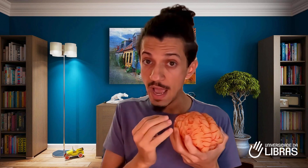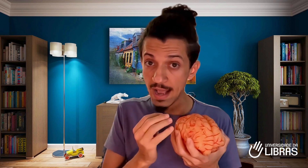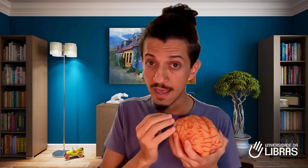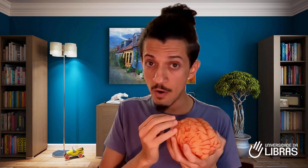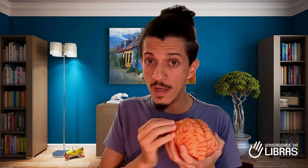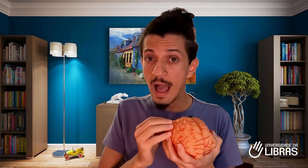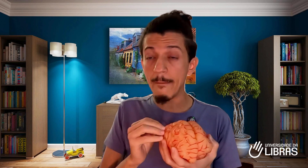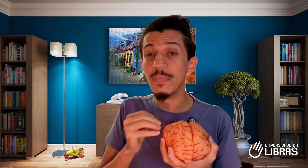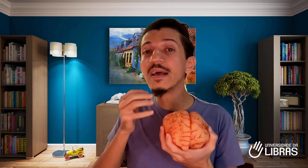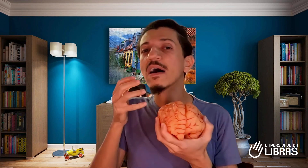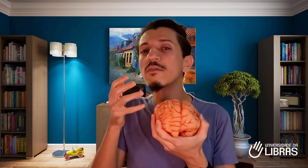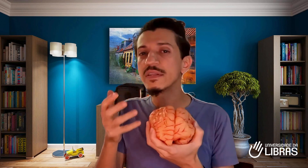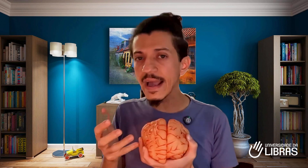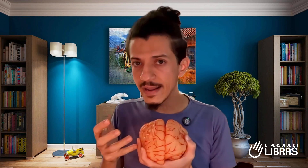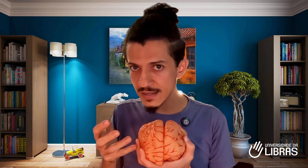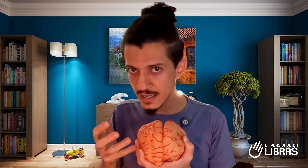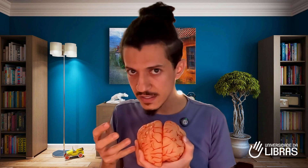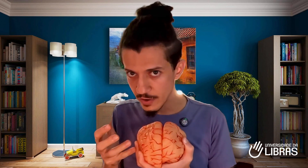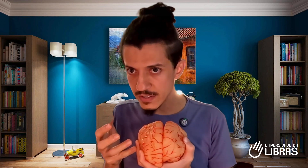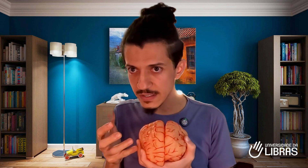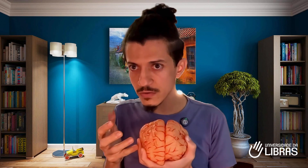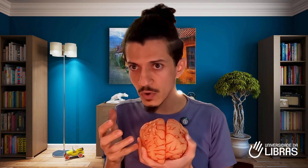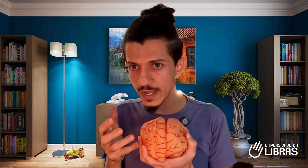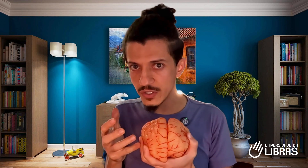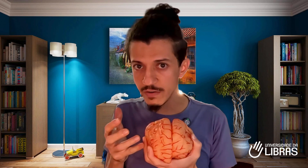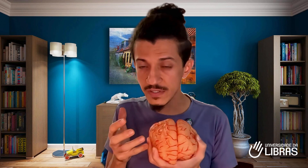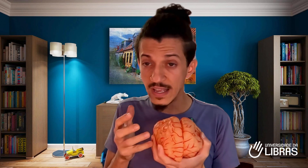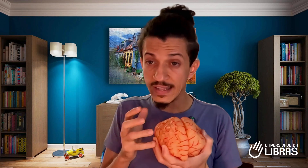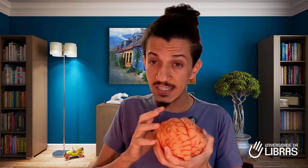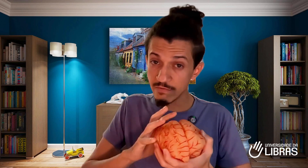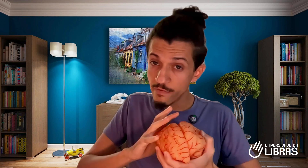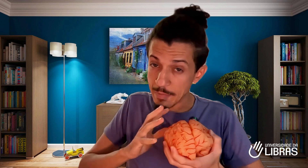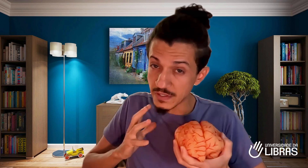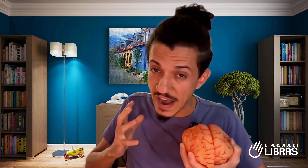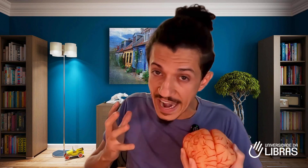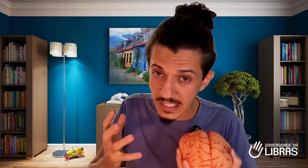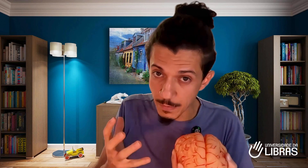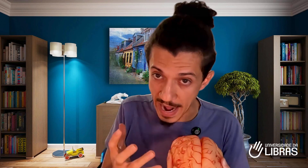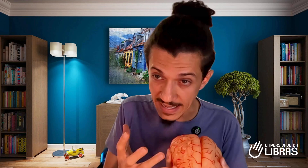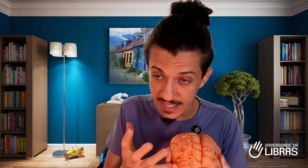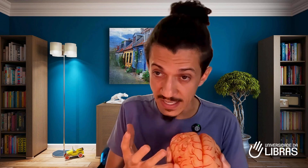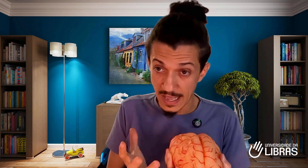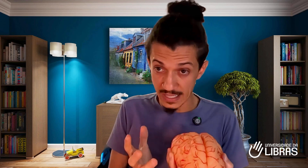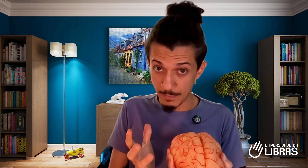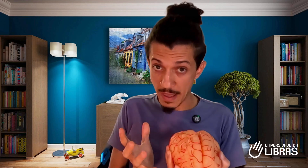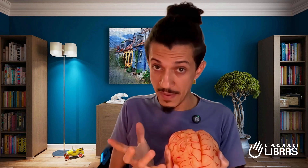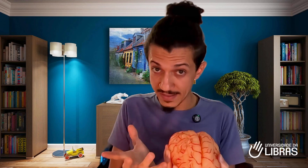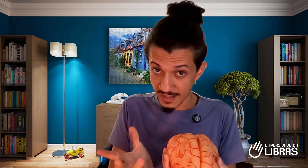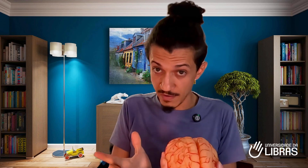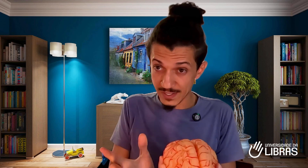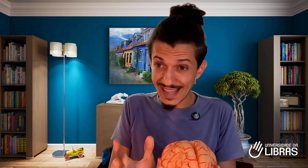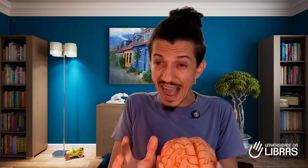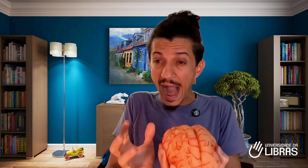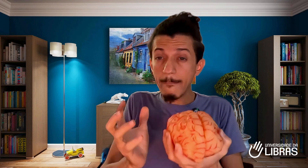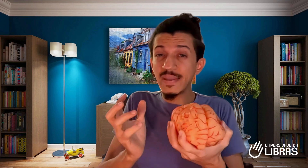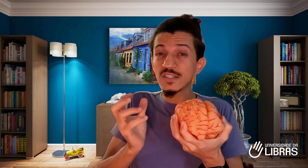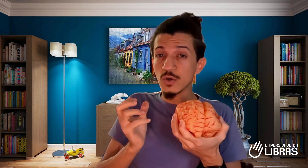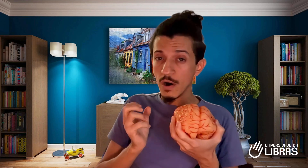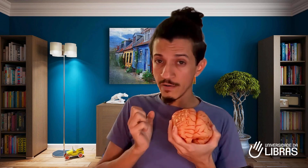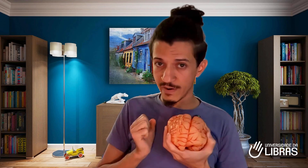Raquel, aplicando técnicas das neurociências cognitivas, desenvolvemos várias práticas que permitem que você absorva a